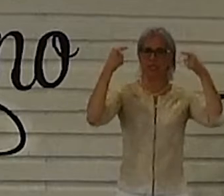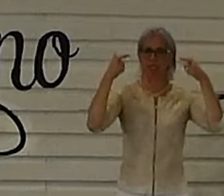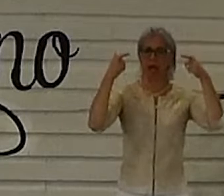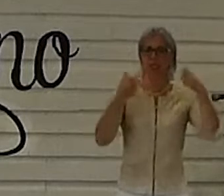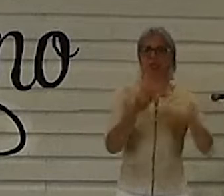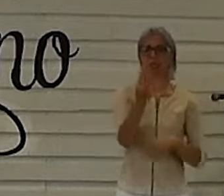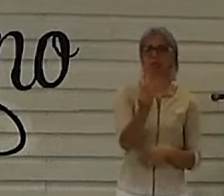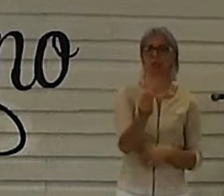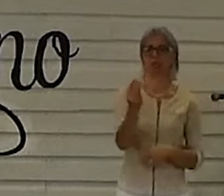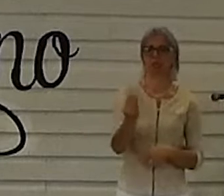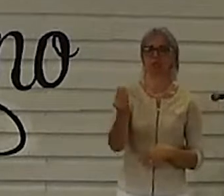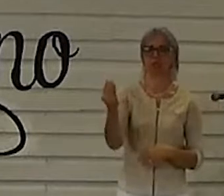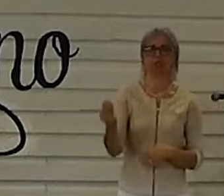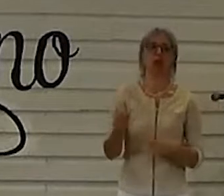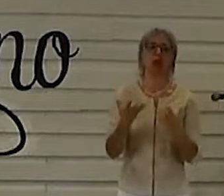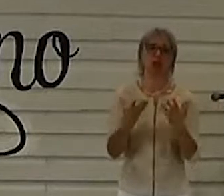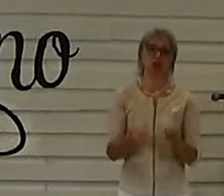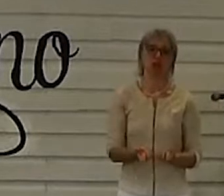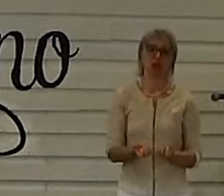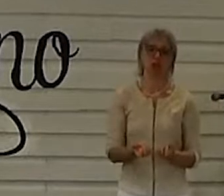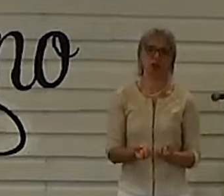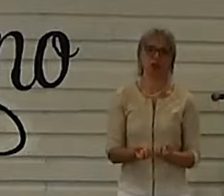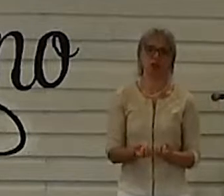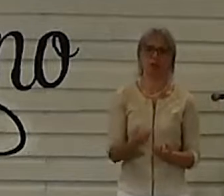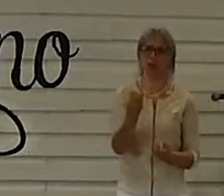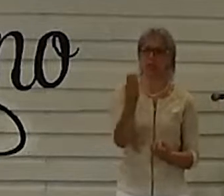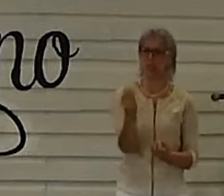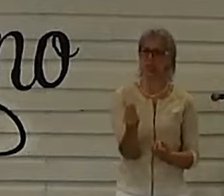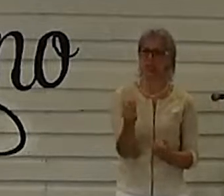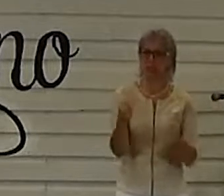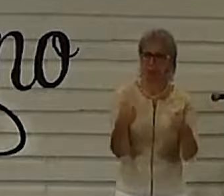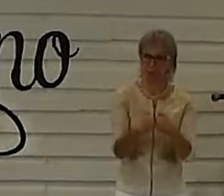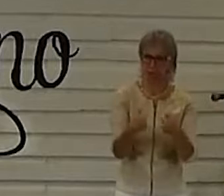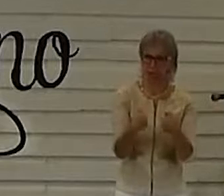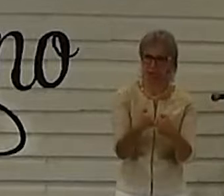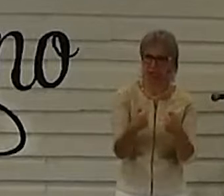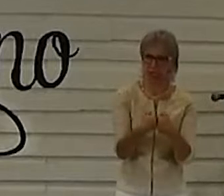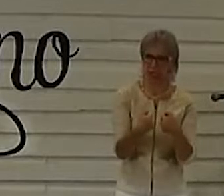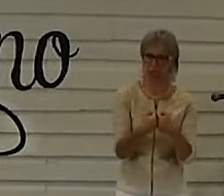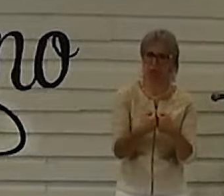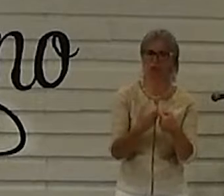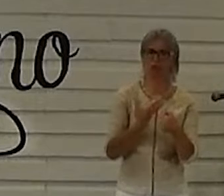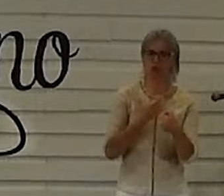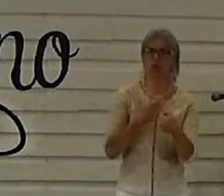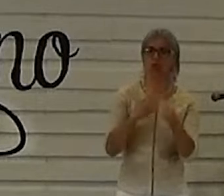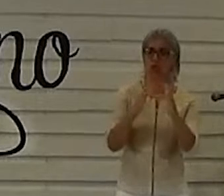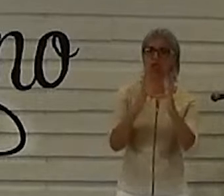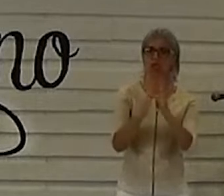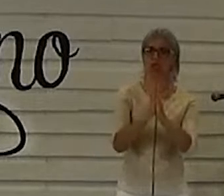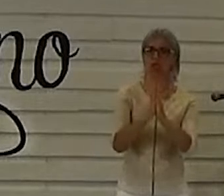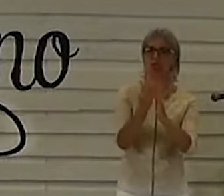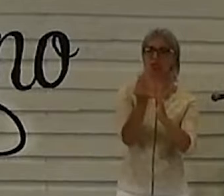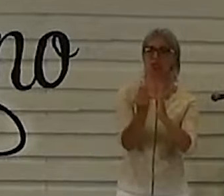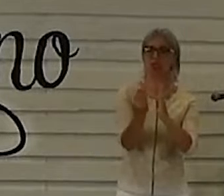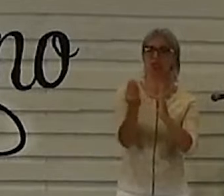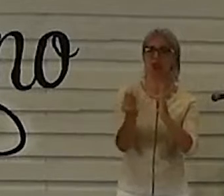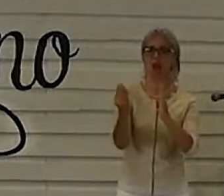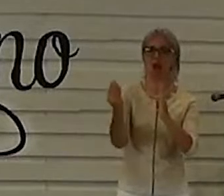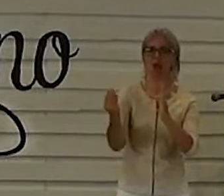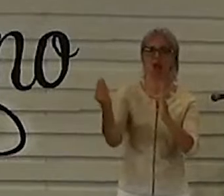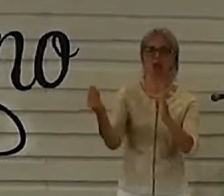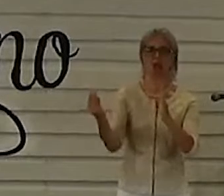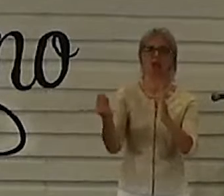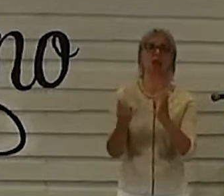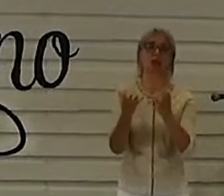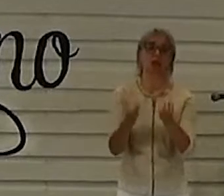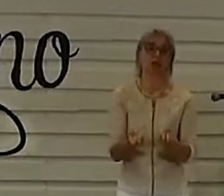Santi. E quindi, no, mi spiace, ma bisogna...